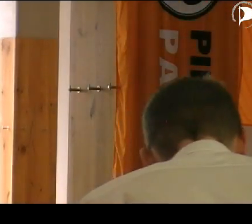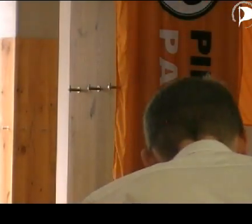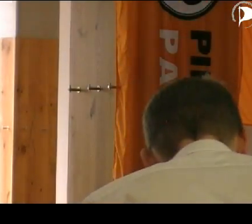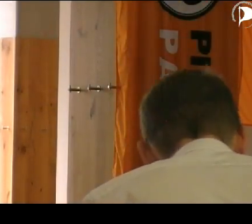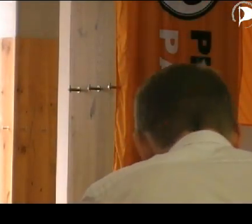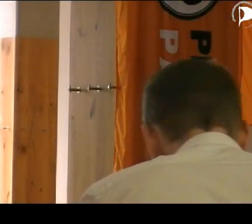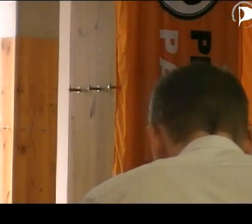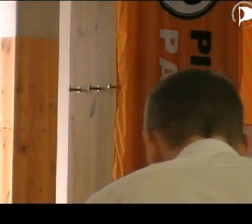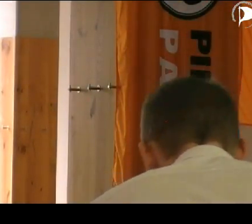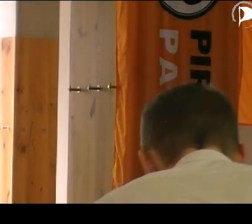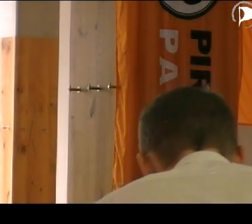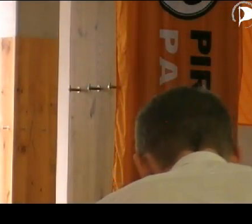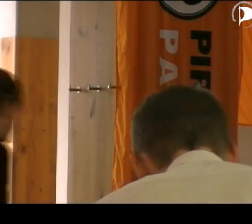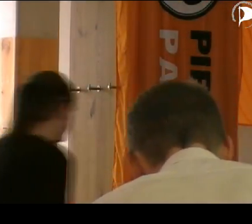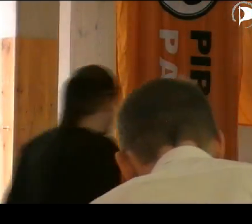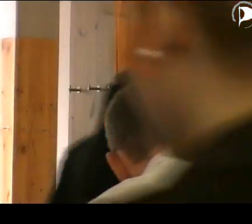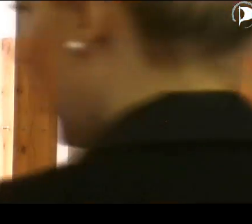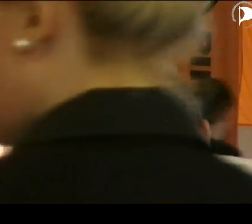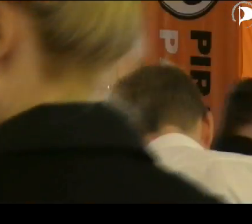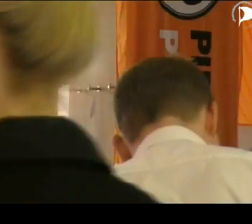ich bin der getragen